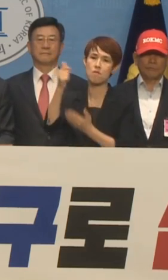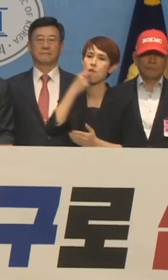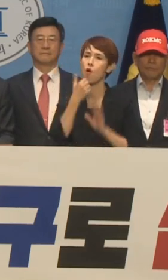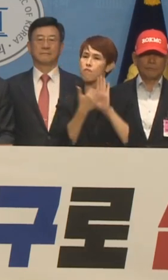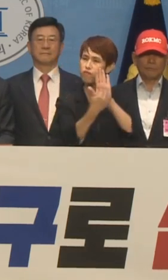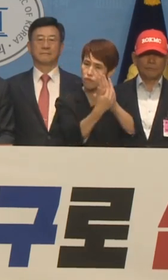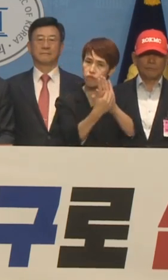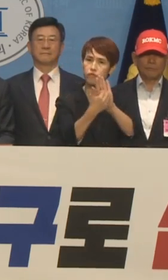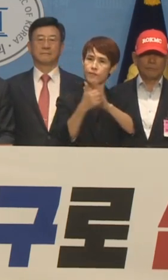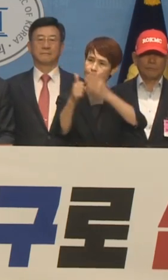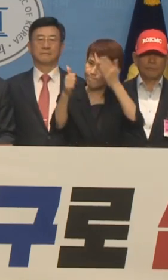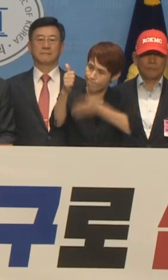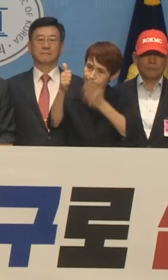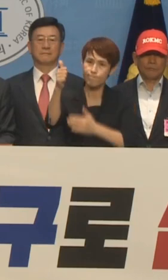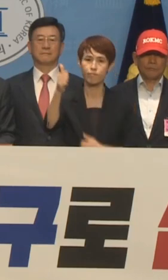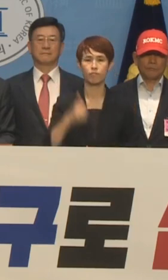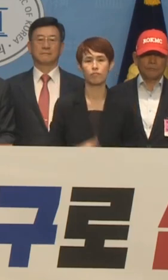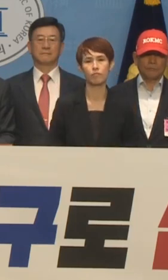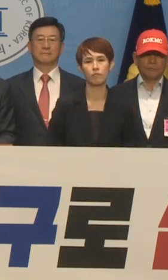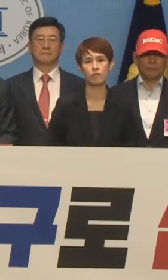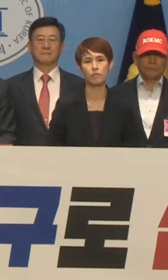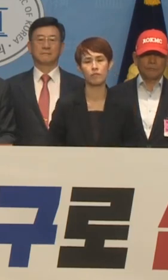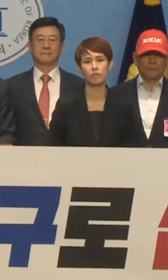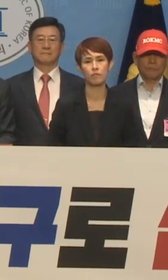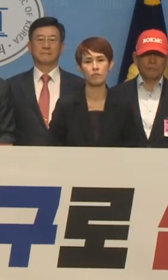거부권을 행사하길 강력히 촉구한다.